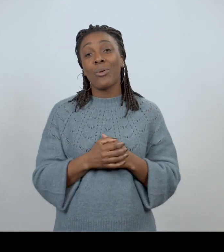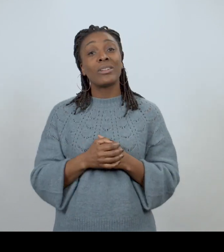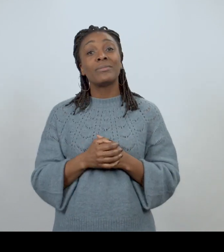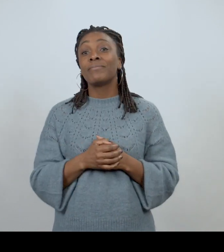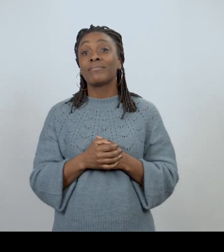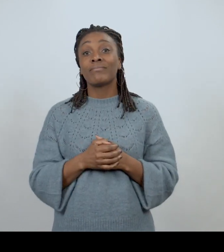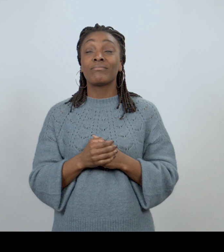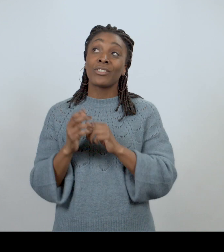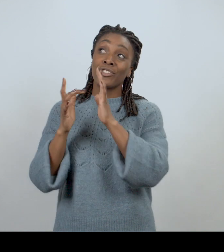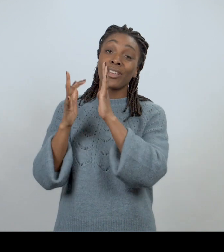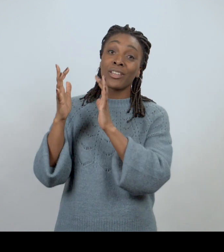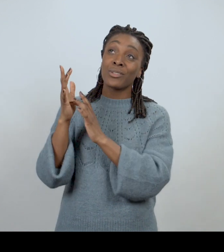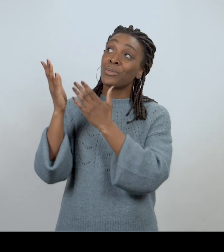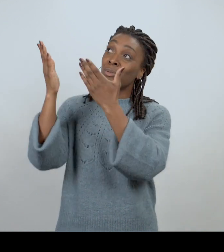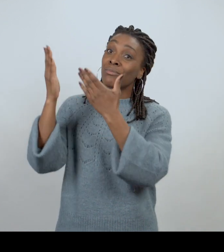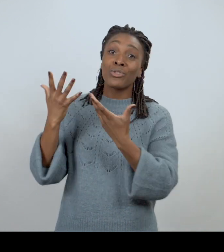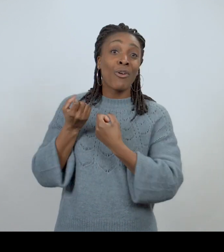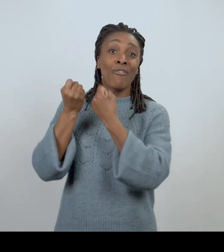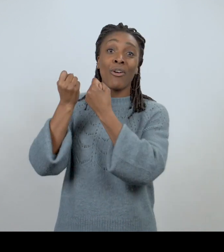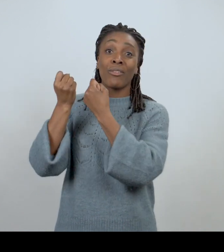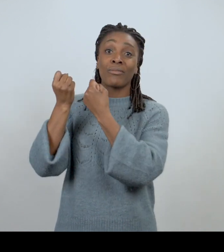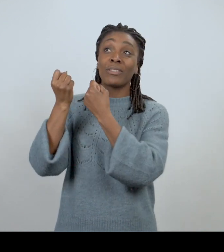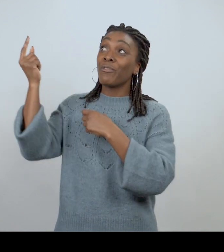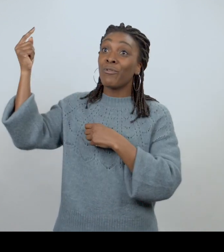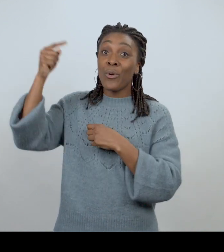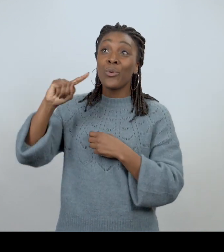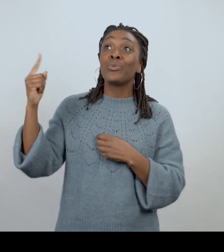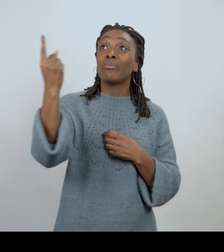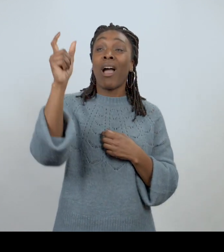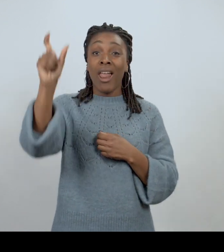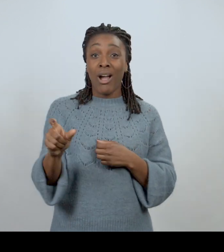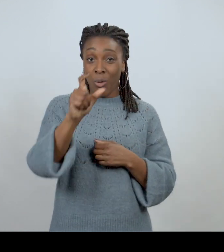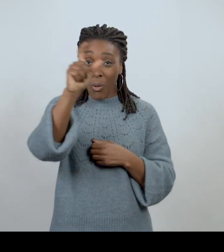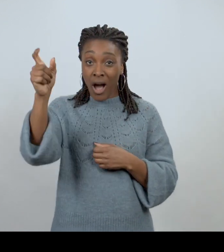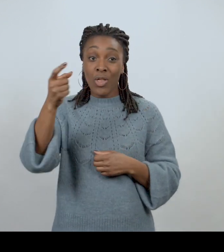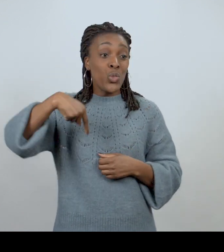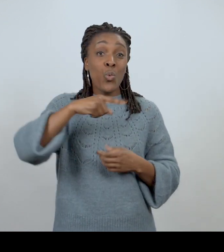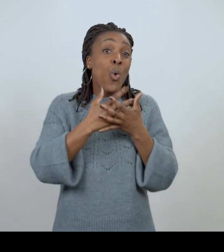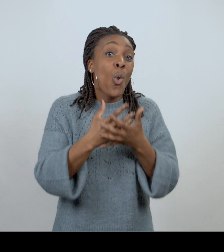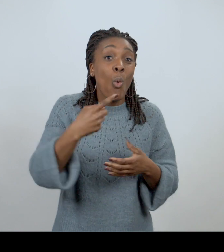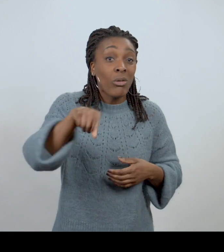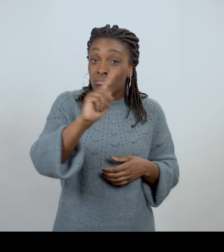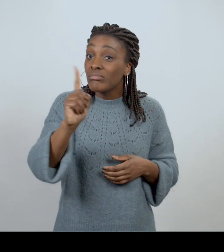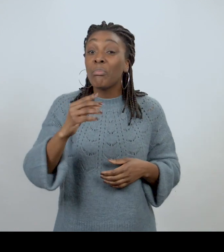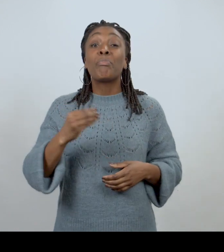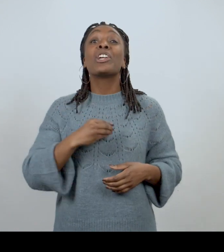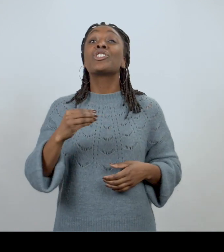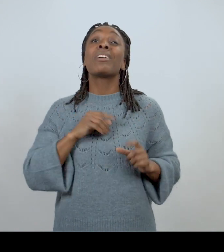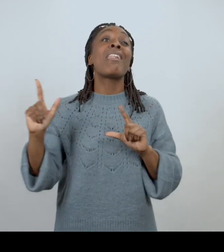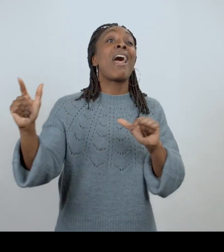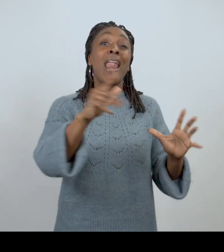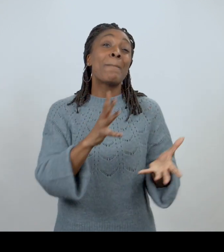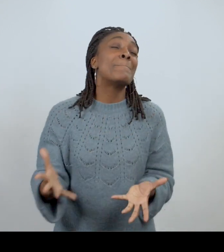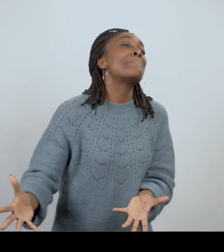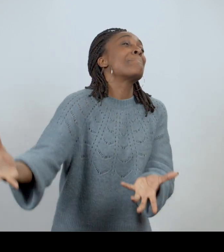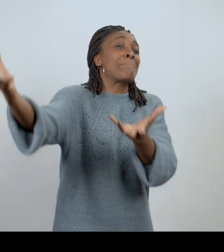trop lourd pour notre Sauveur et Seigneur Jésus-Christ, qui s'est chargé de tous nos péchés.